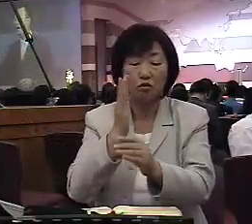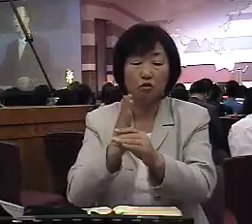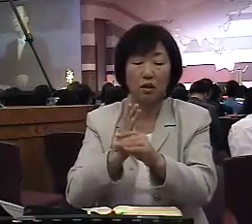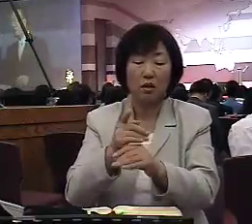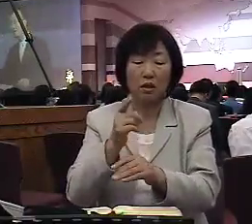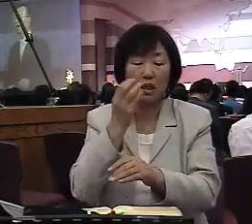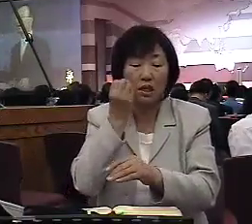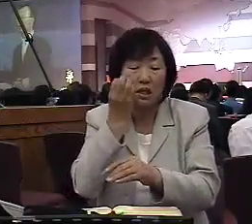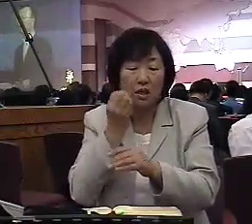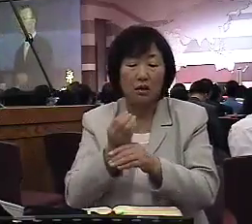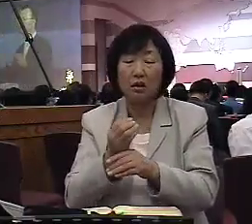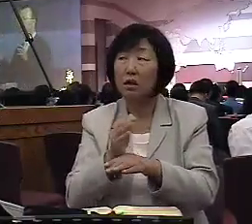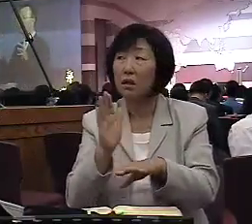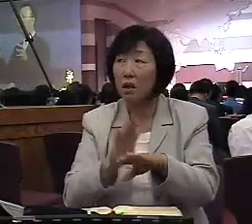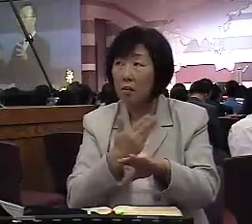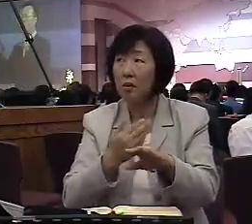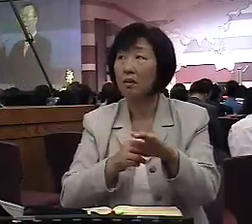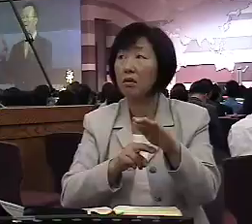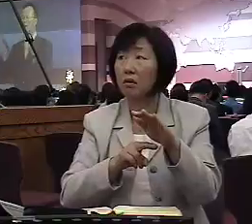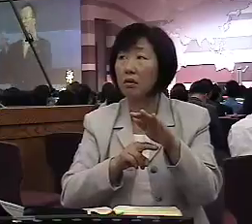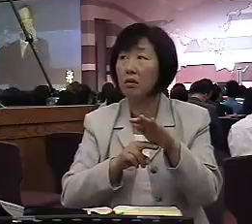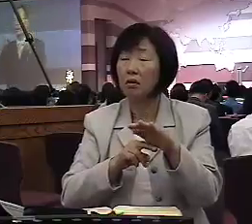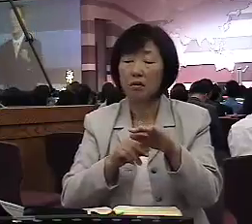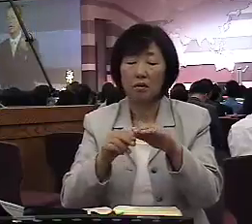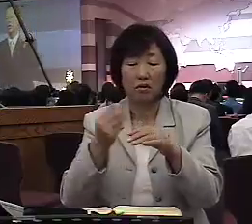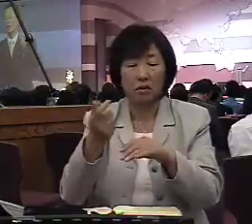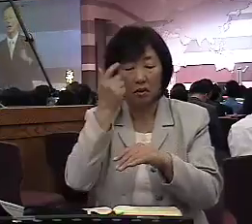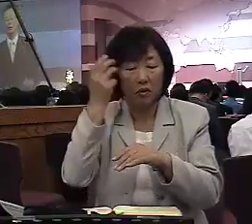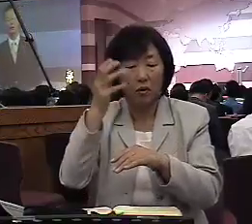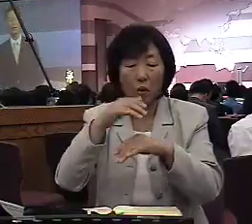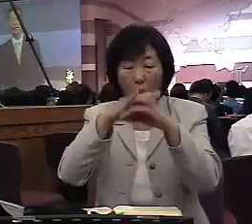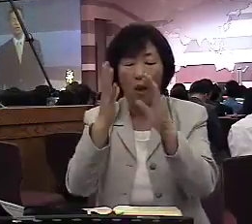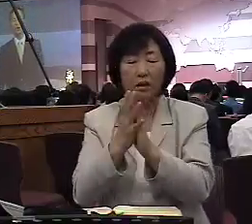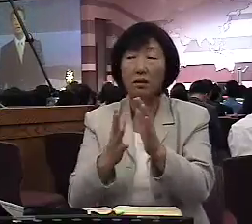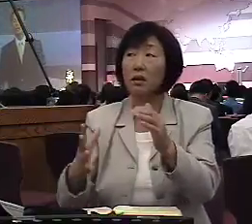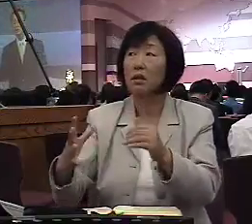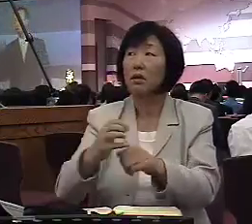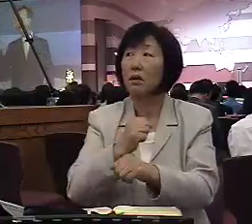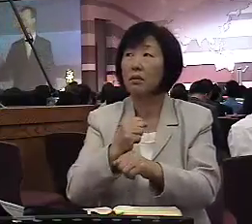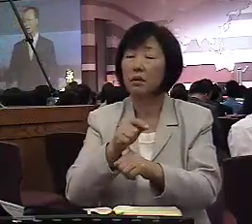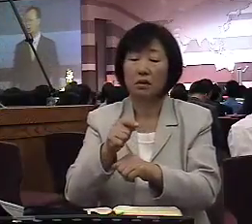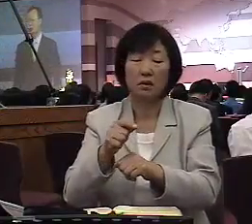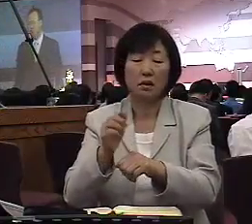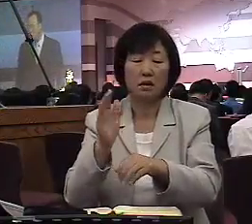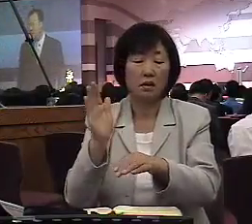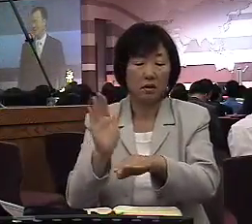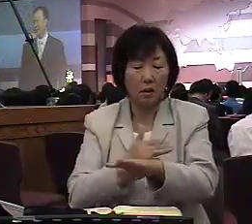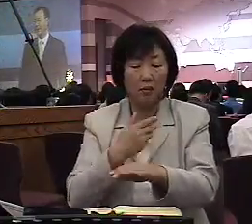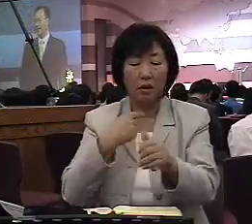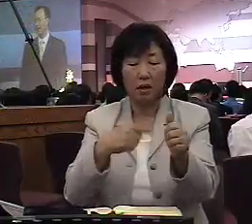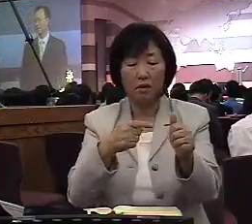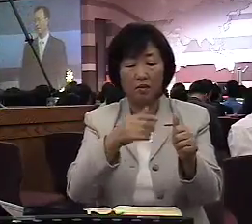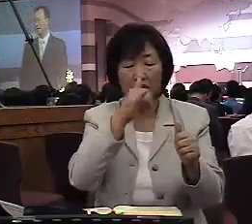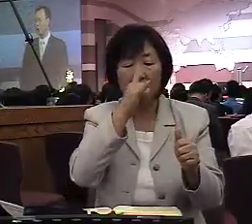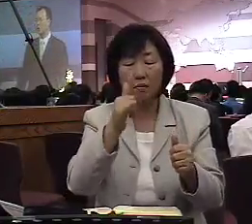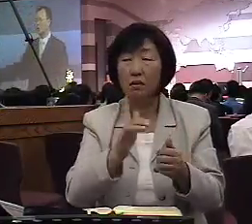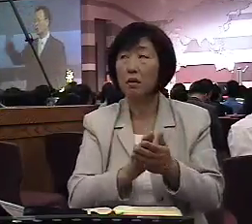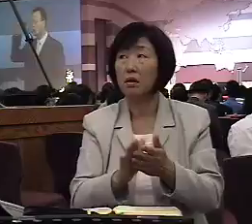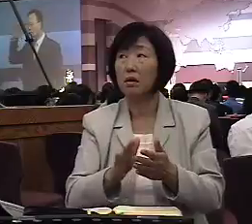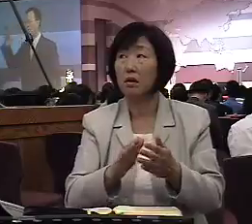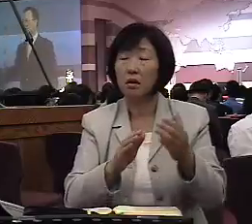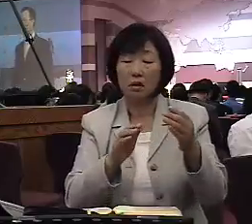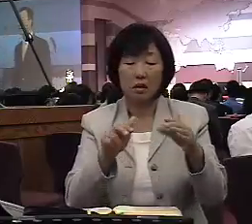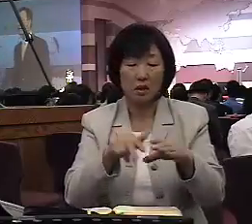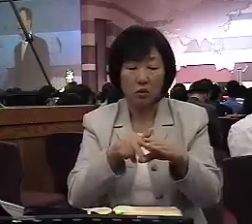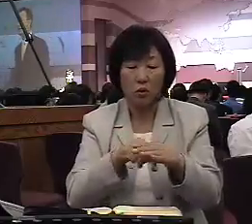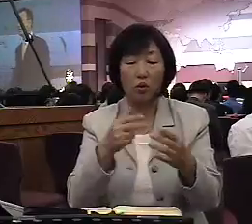중에는 이상하고 빗나가고 우리의 영혼을 완전히 삼키고 마는 그러한 그릇된 가르침도 있습니다.